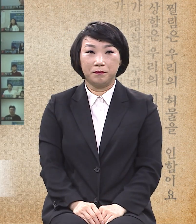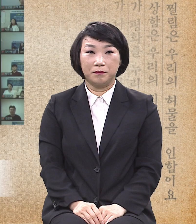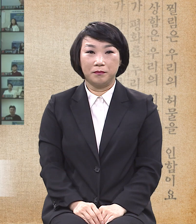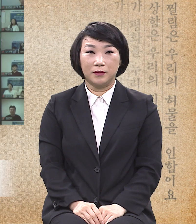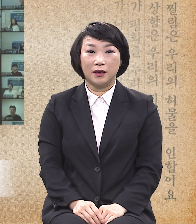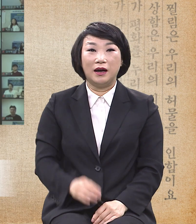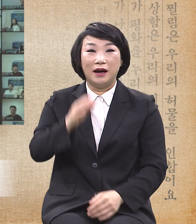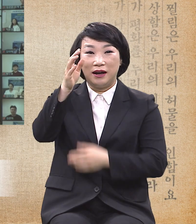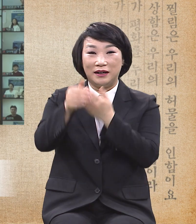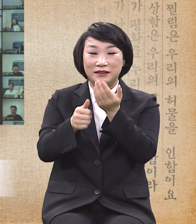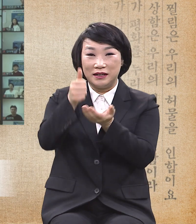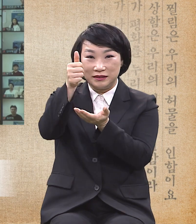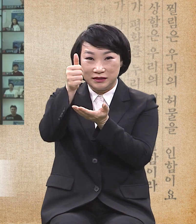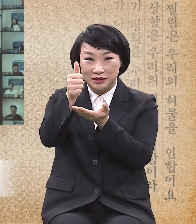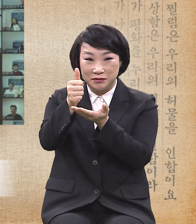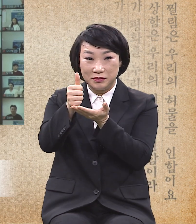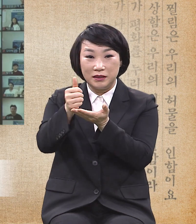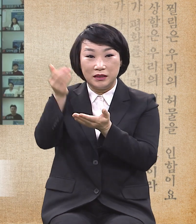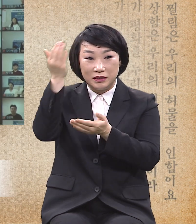하나님은